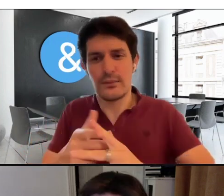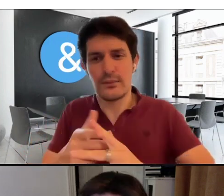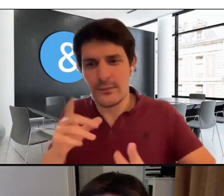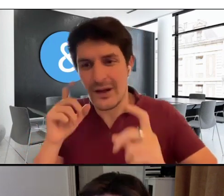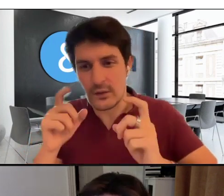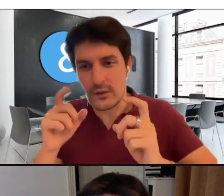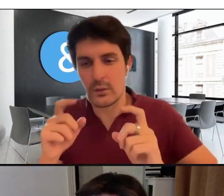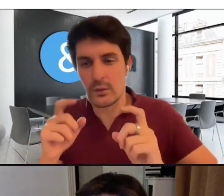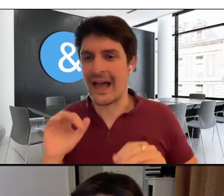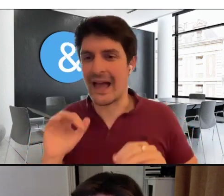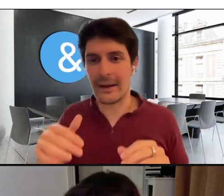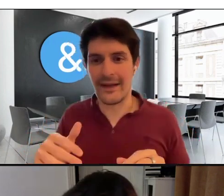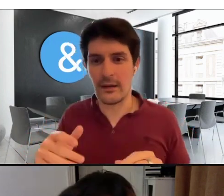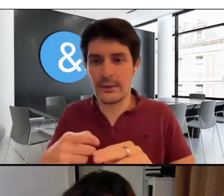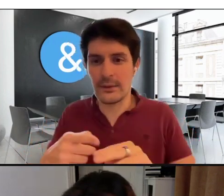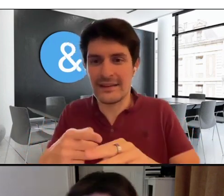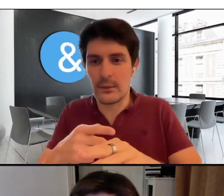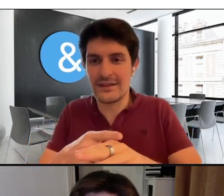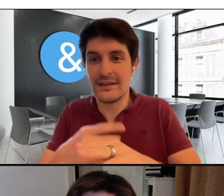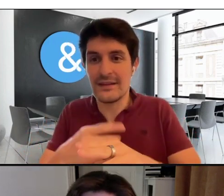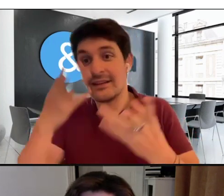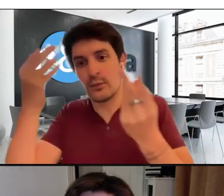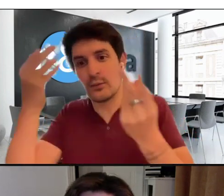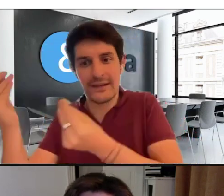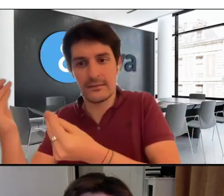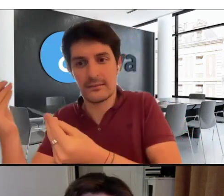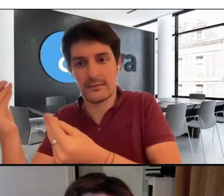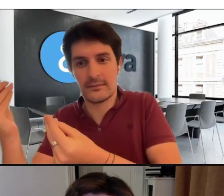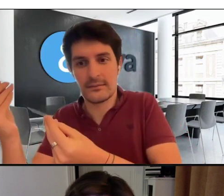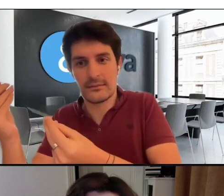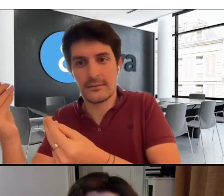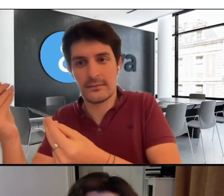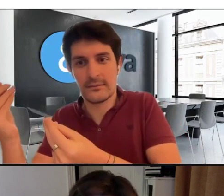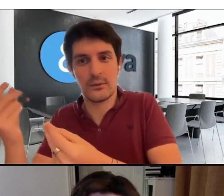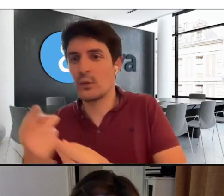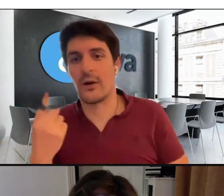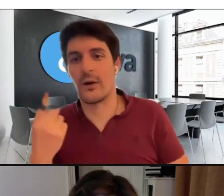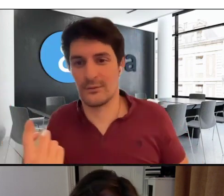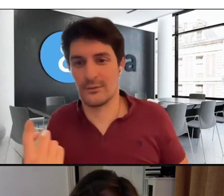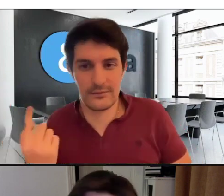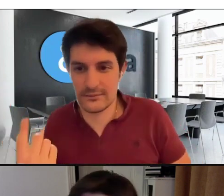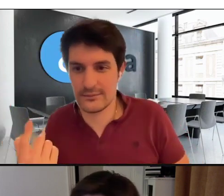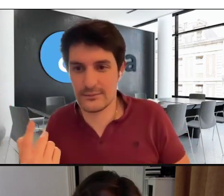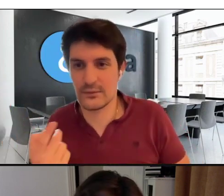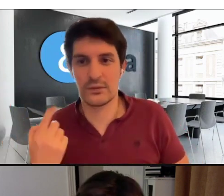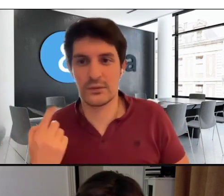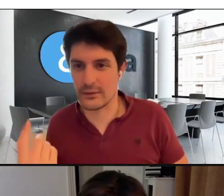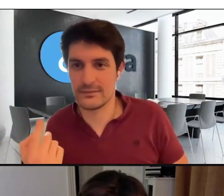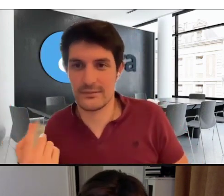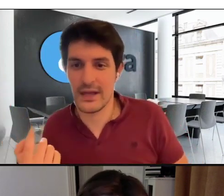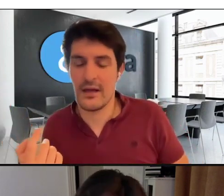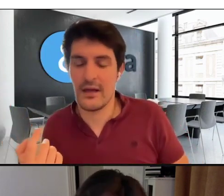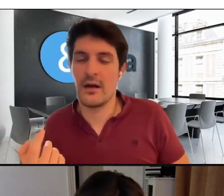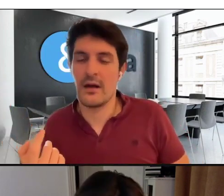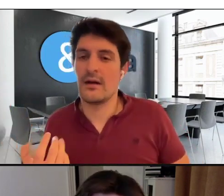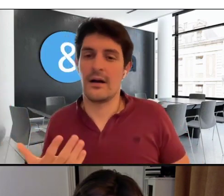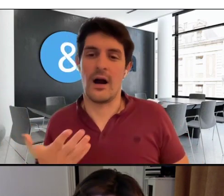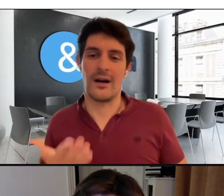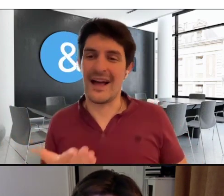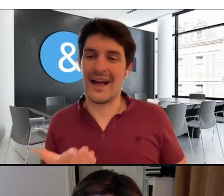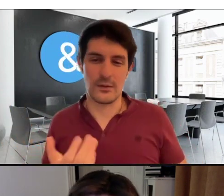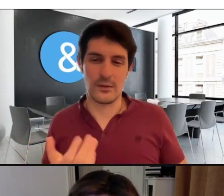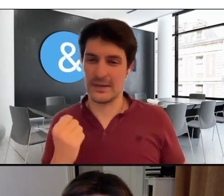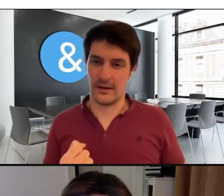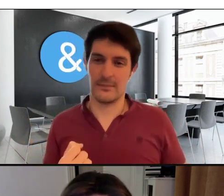font attention. Et après, petit à petit, ils oublient. Tout le temps, Tout le temps. tout le temps. Alors là,